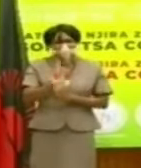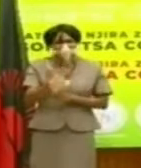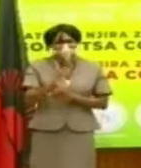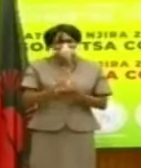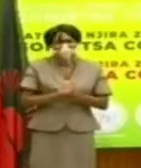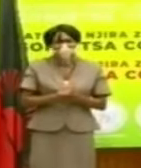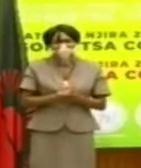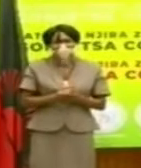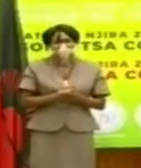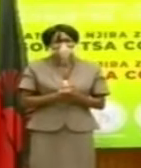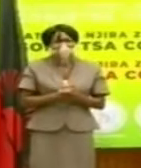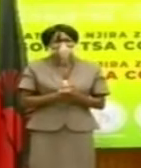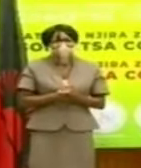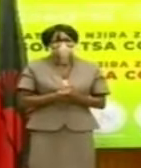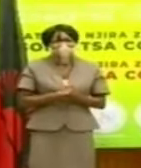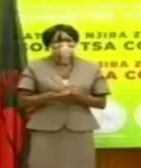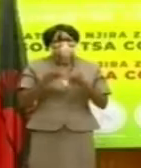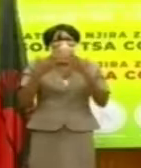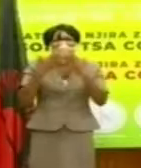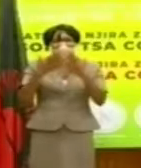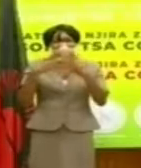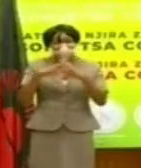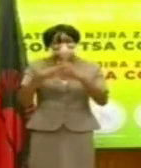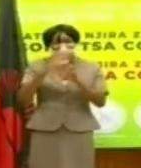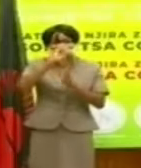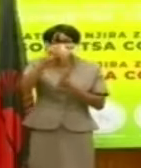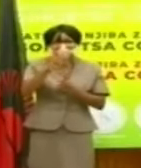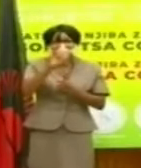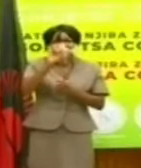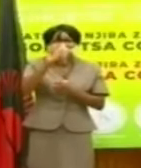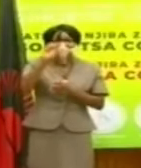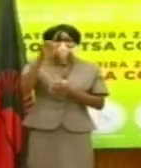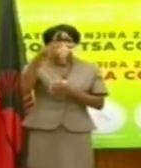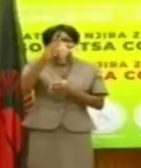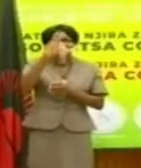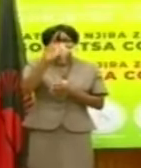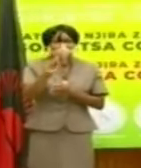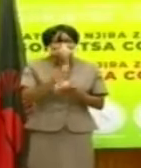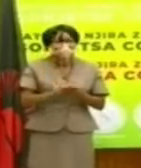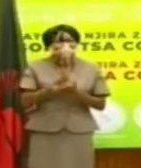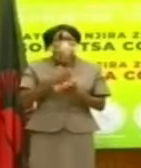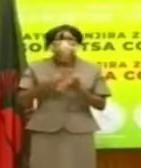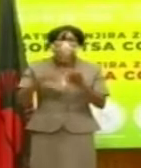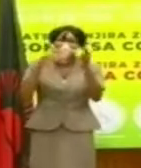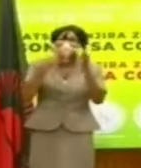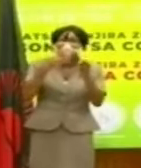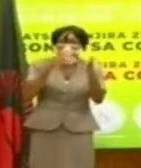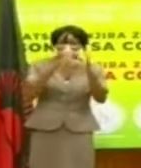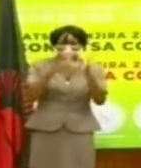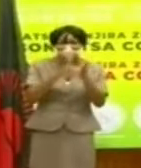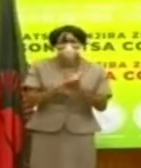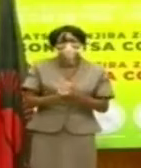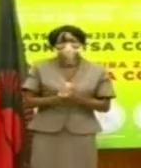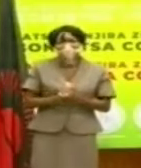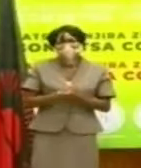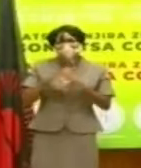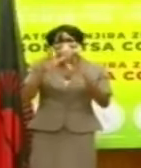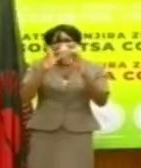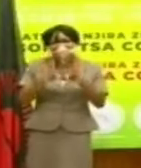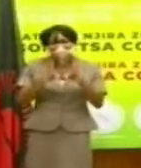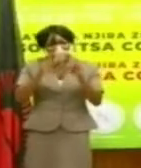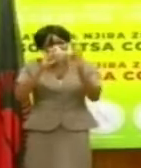apitawa dziko mukwambiri Joshua ndingobwerezaso ma update ma figures lerolo